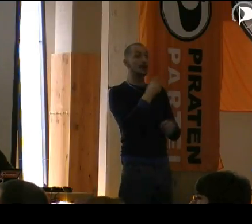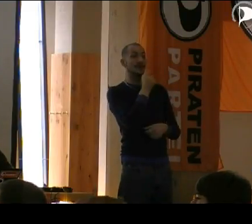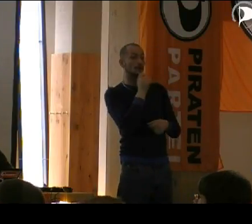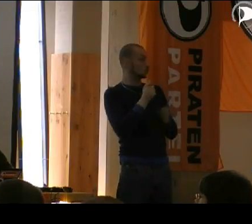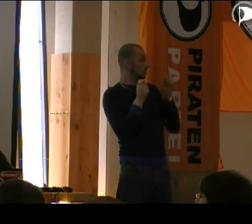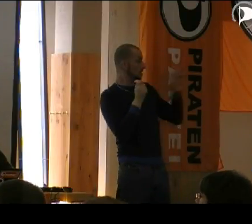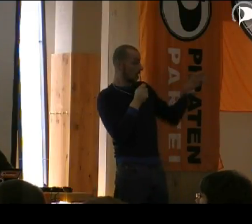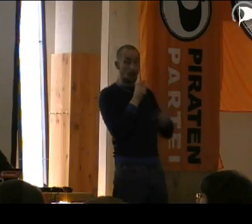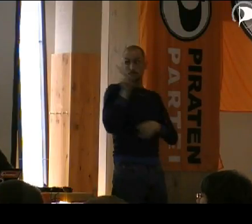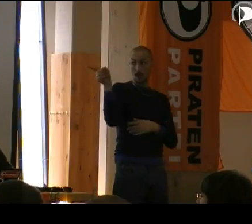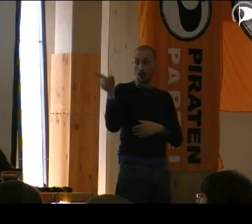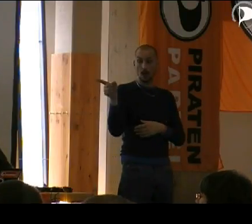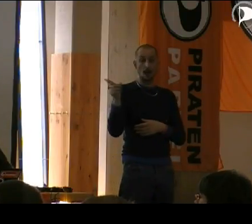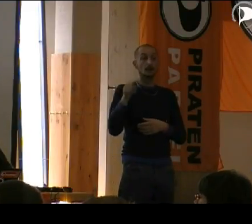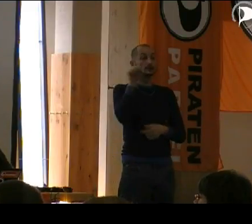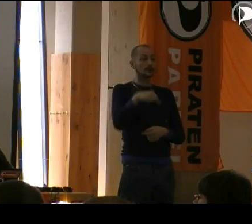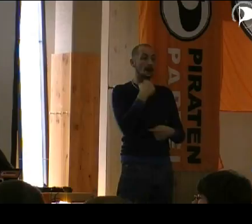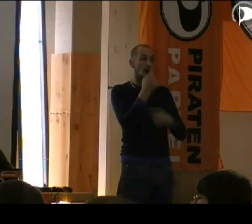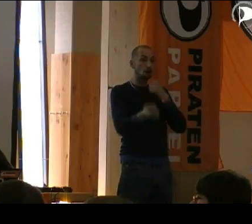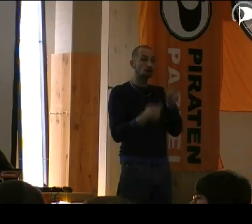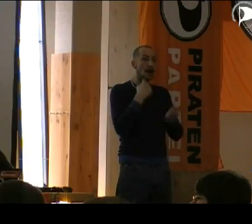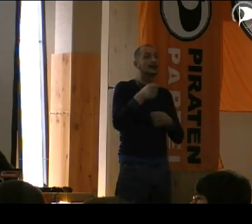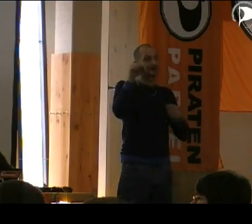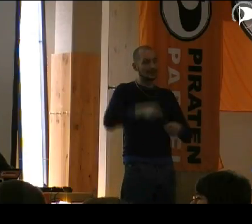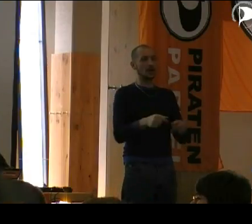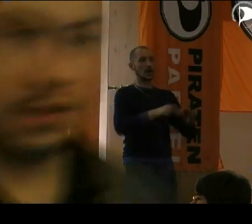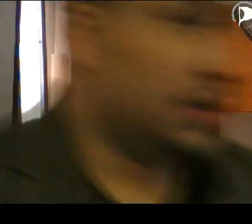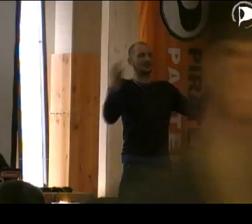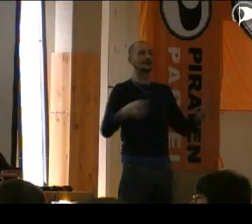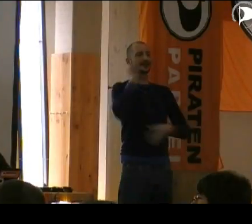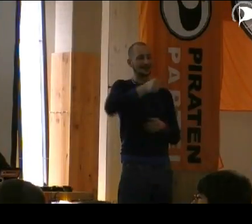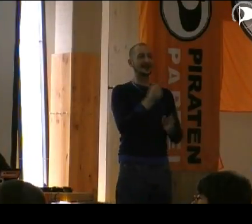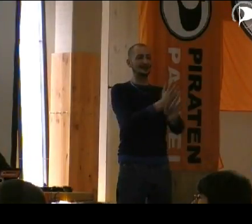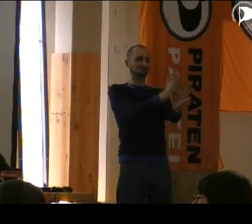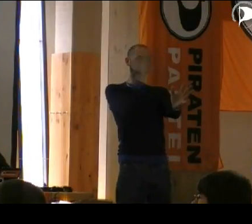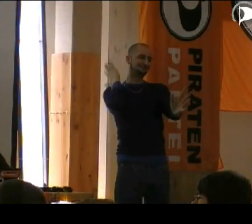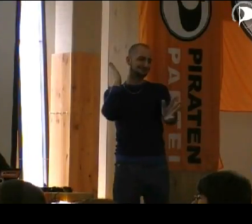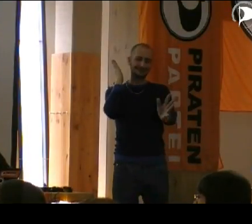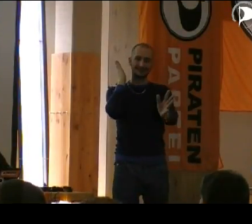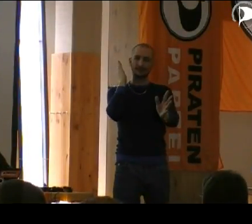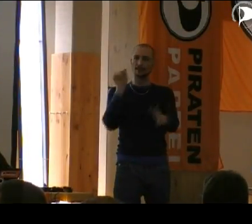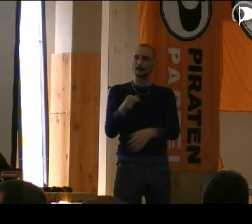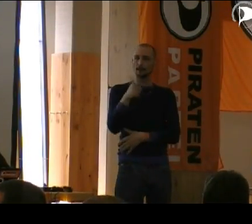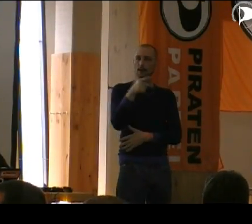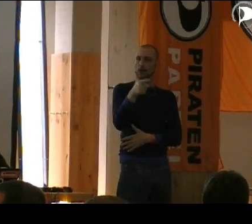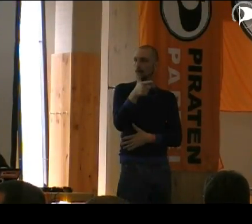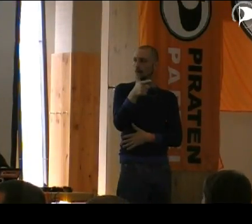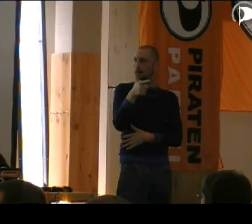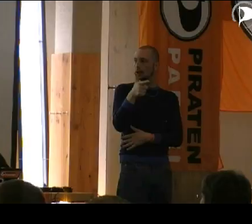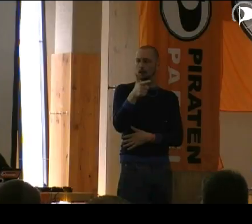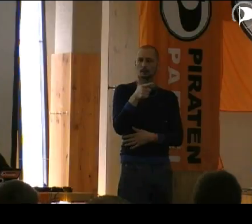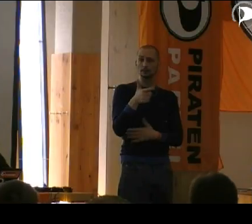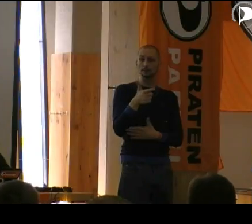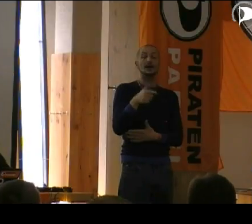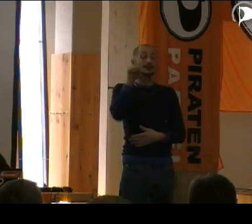mikrofon die aussprache ist hiermit eröffne zusätzliche stellen besetzt kamera also nur das